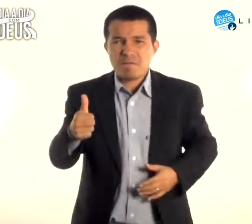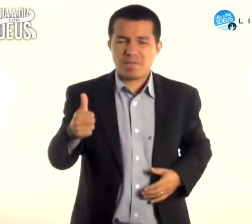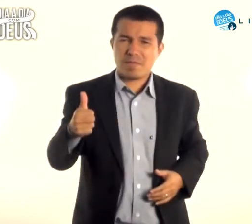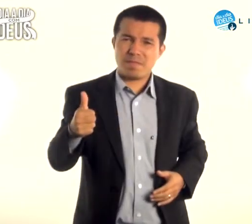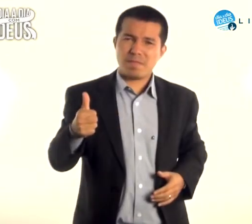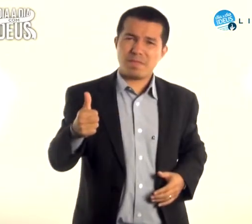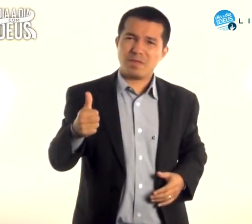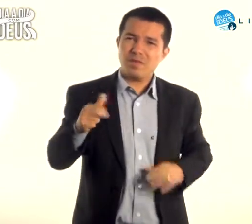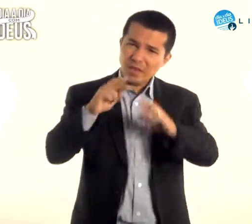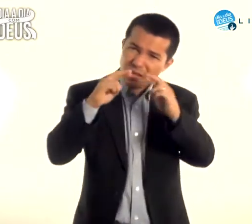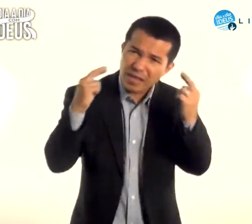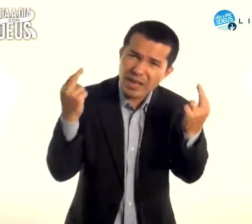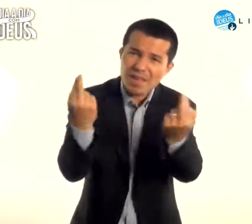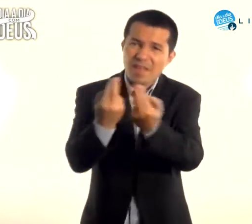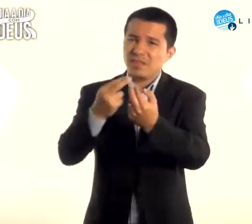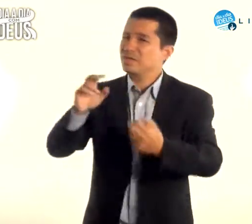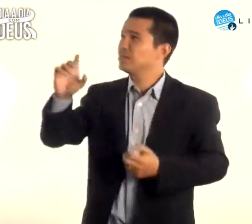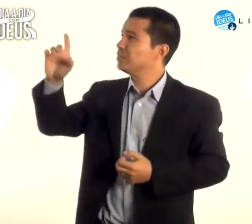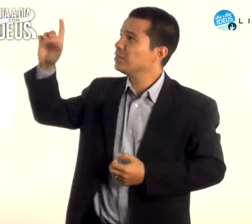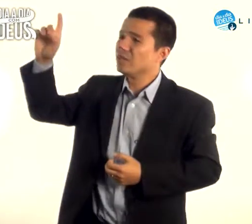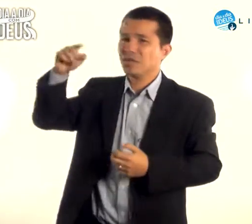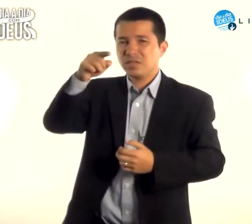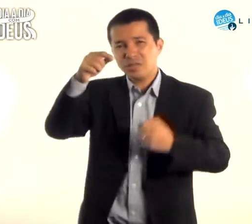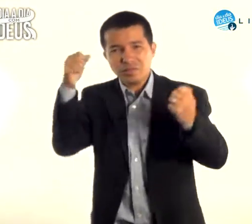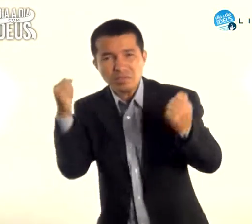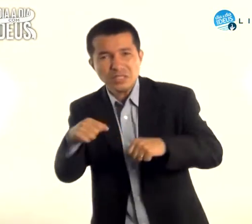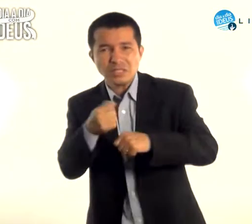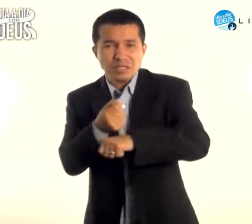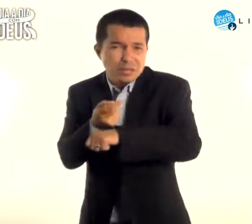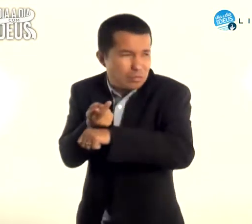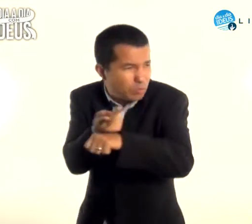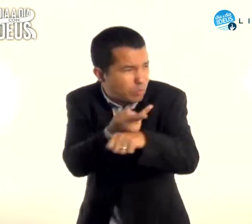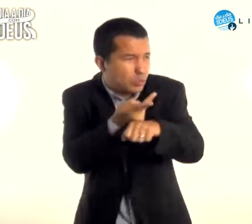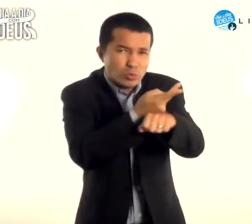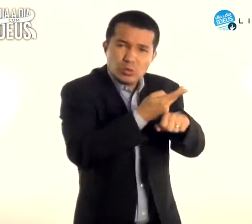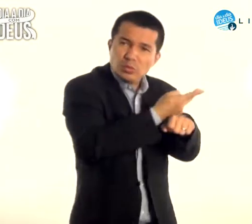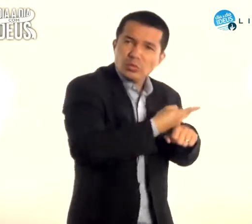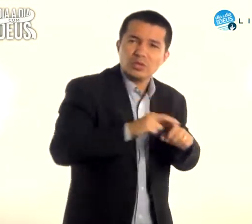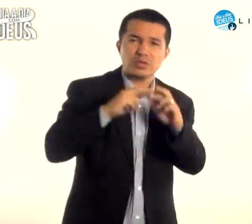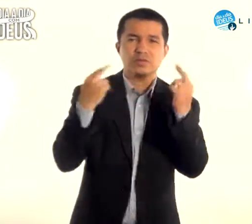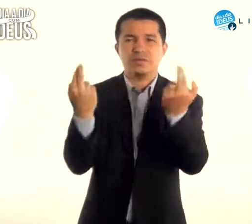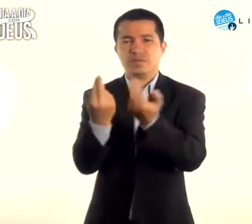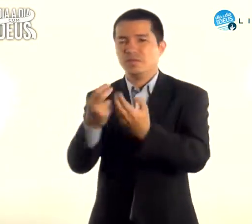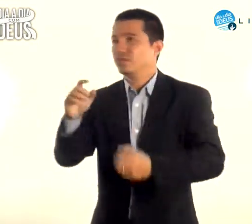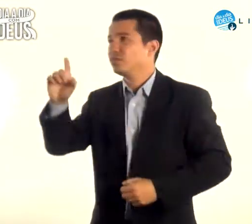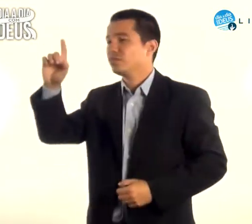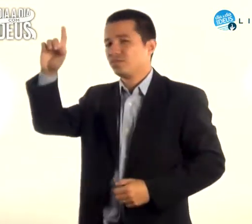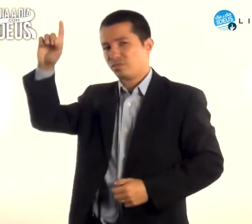Deus, e todas as outras coisas serão acrescentadas pelo próprio Deus dentro do teu